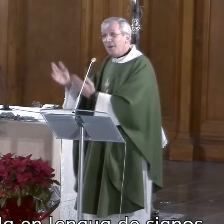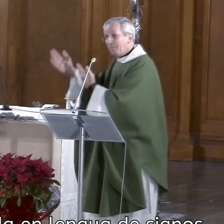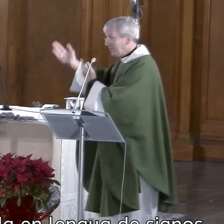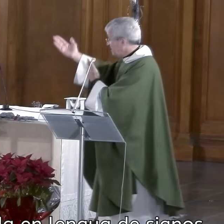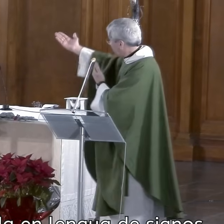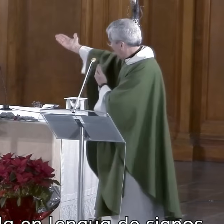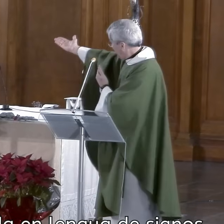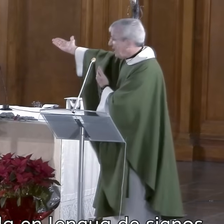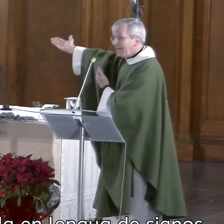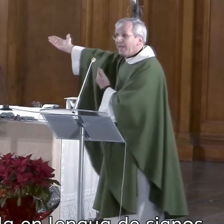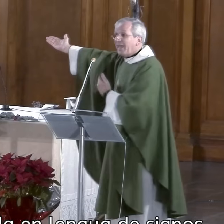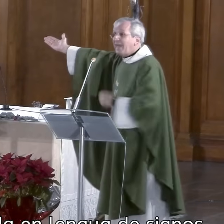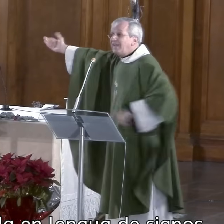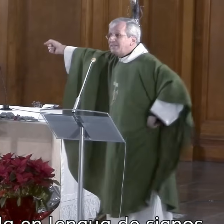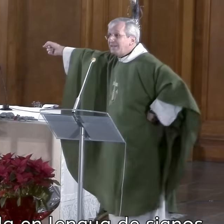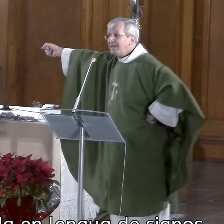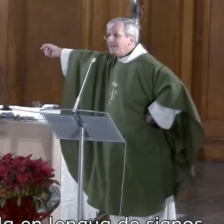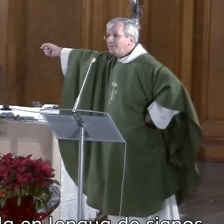Jesús, pues dice: